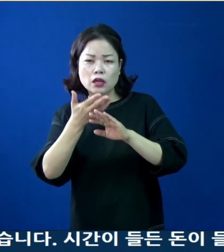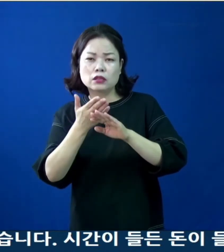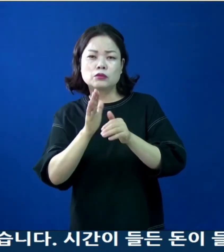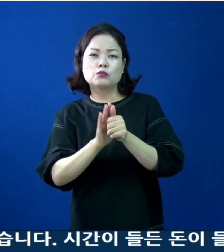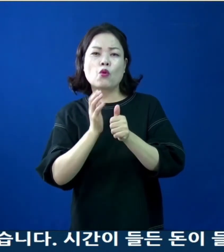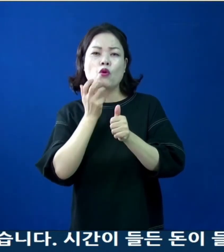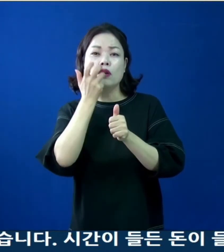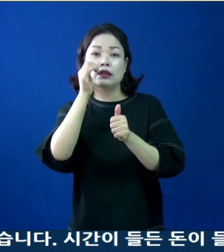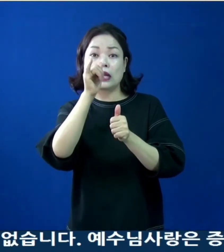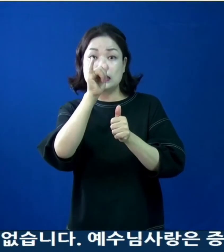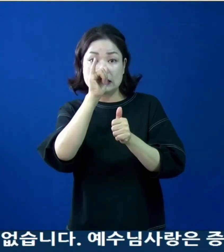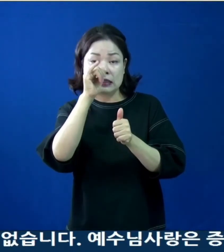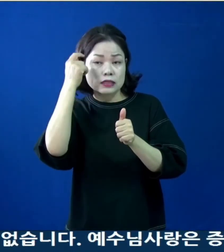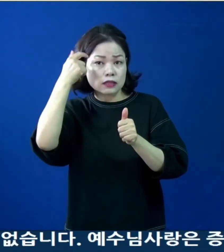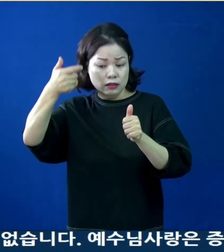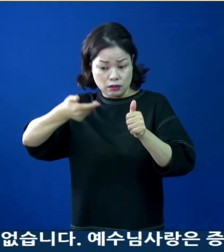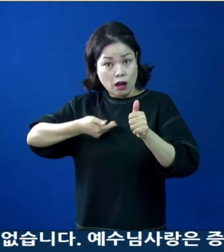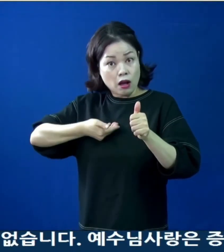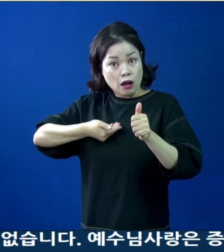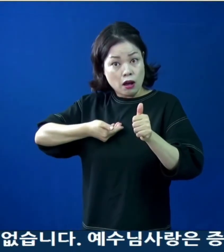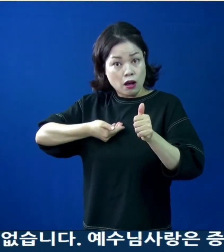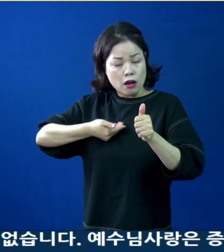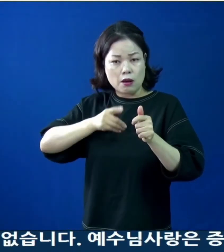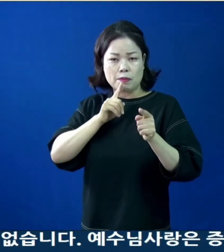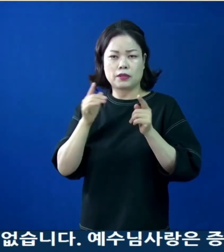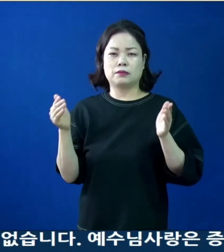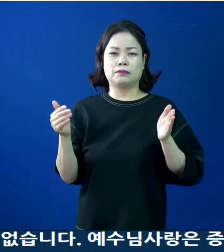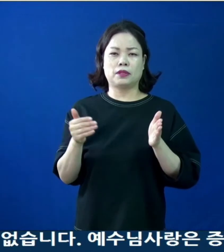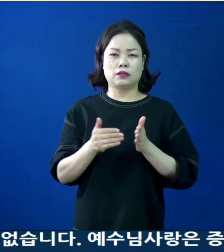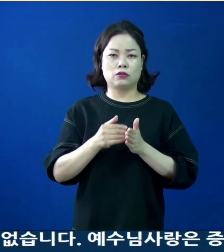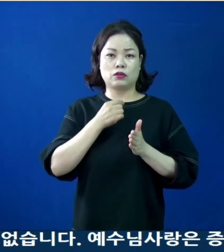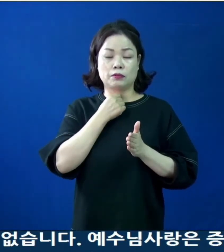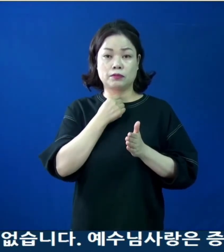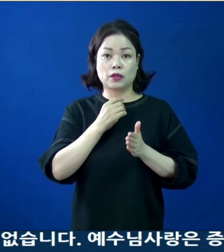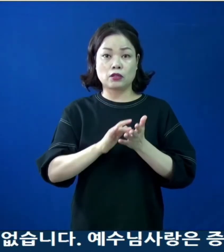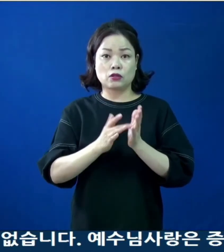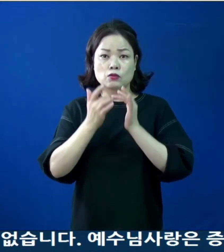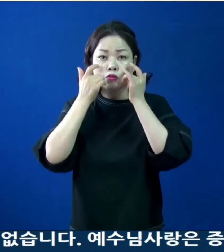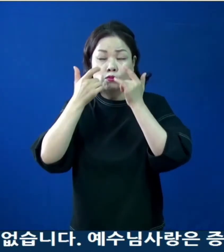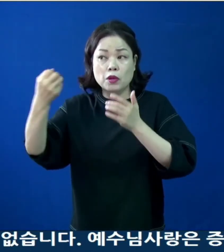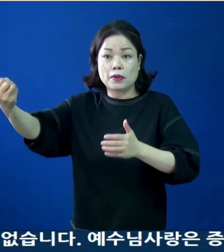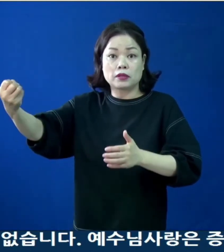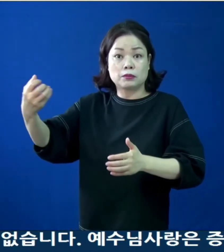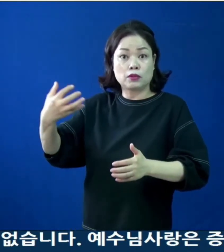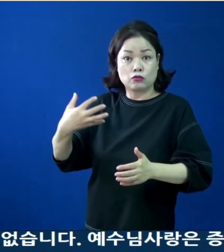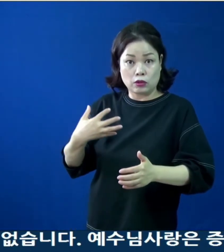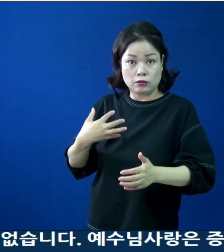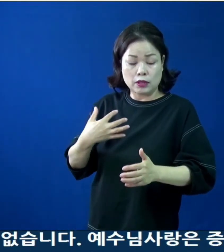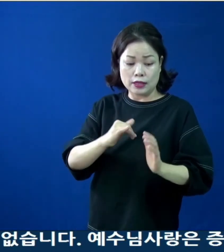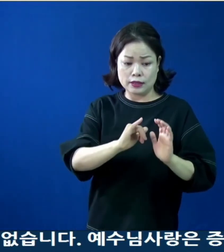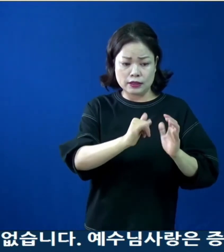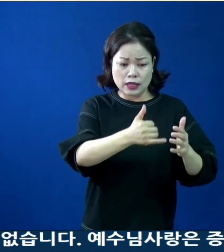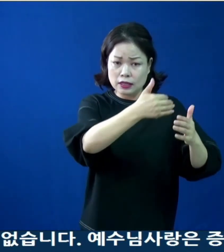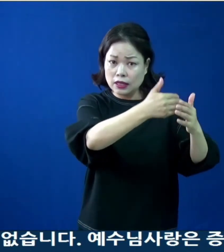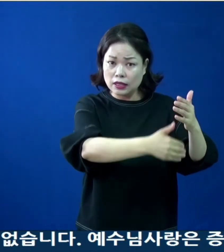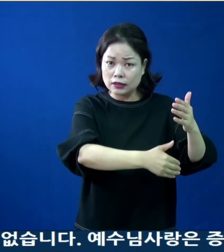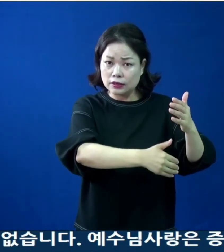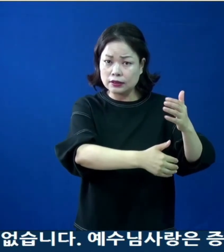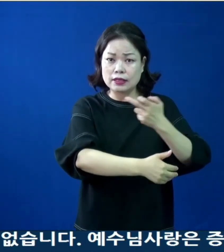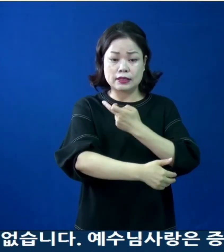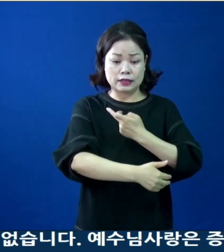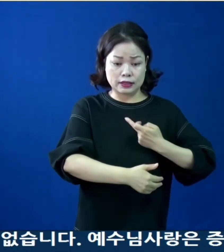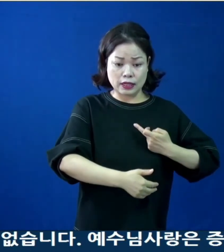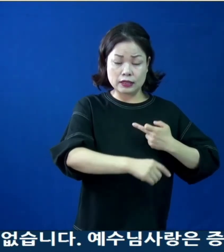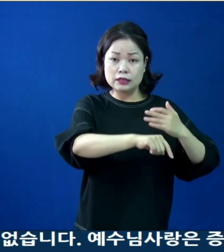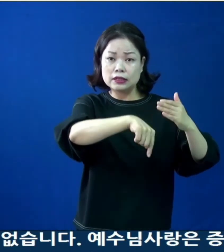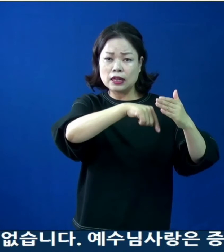보혜사가 있는가? 말씀을 정리하겠습니다. 예수님 분명히 말씀하셨습니다. 세상에 남겨진 제자들은